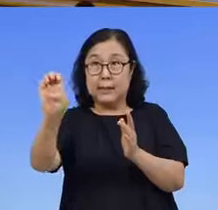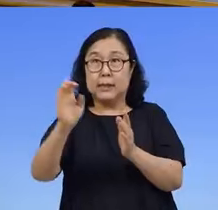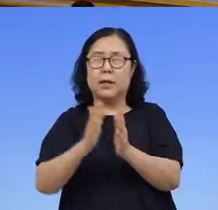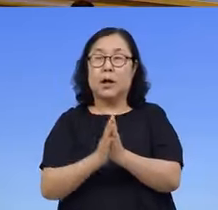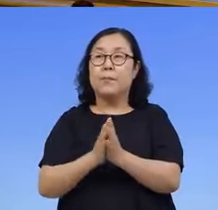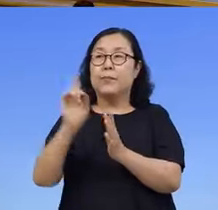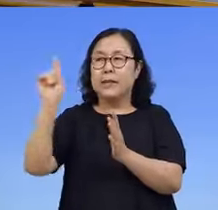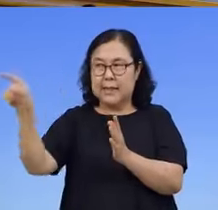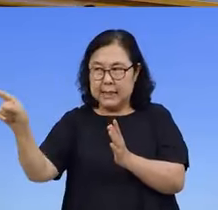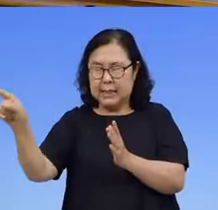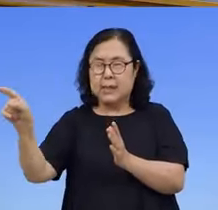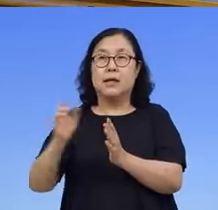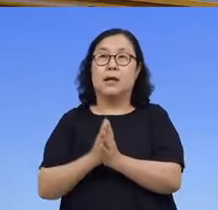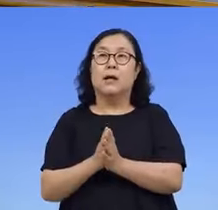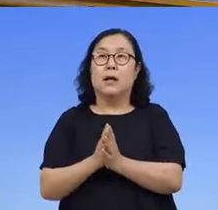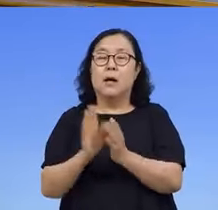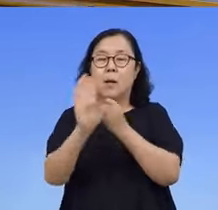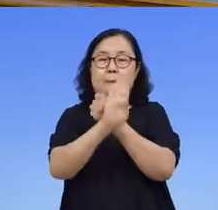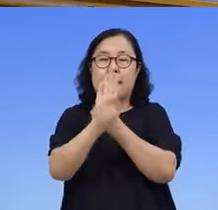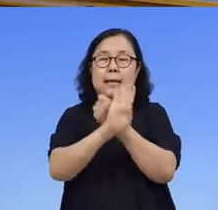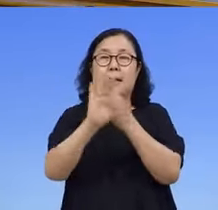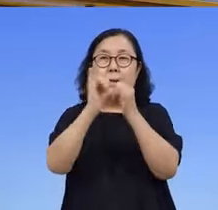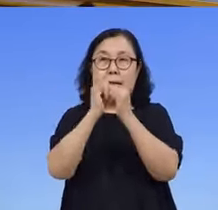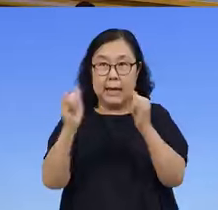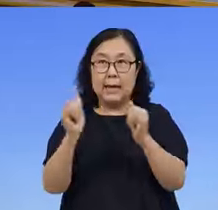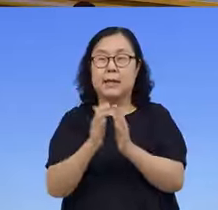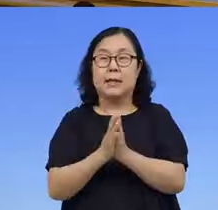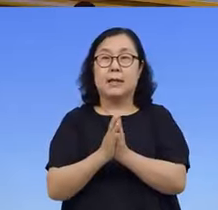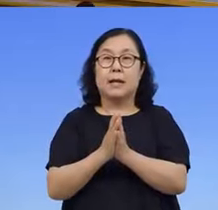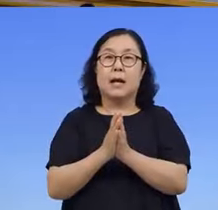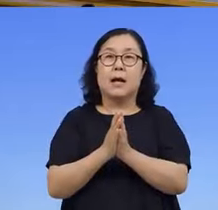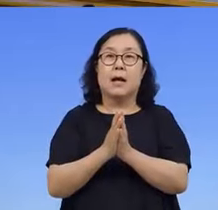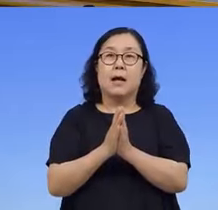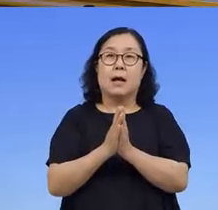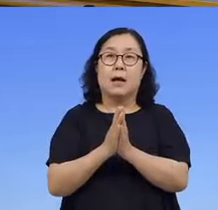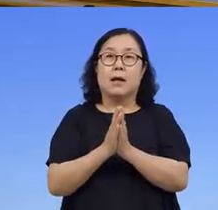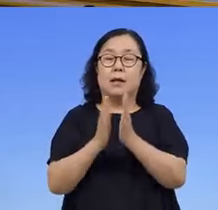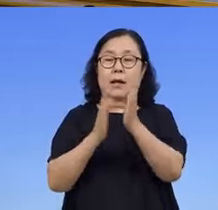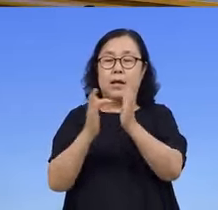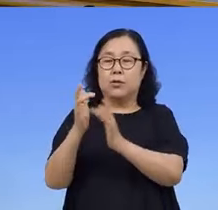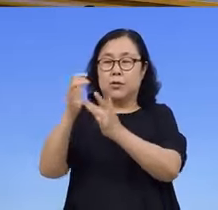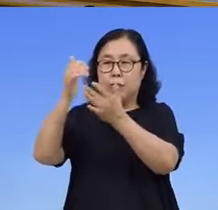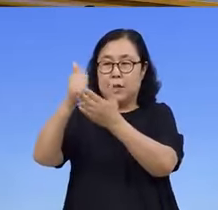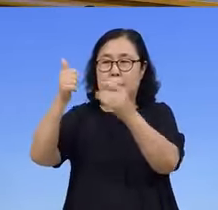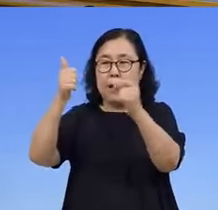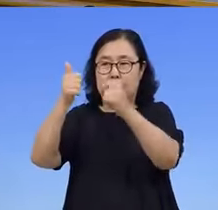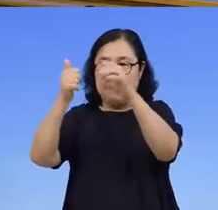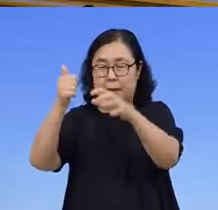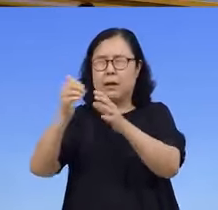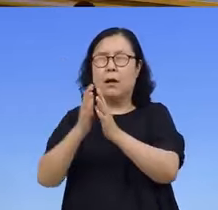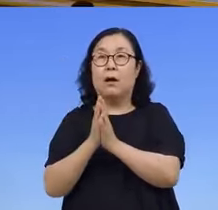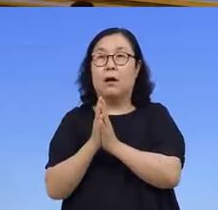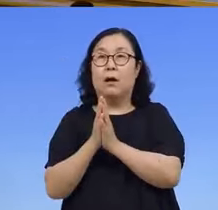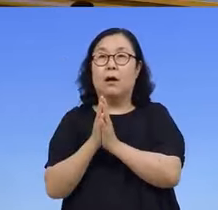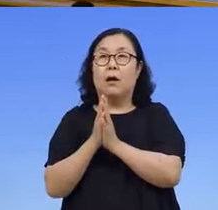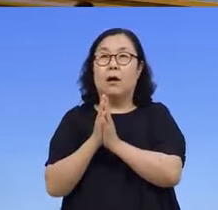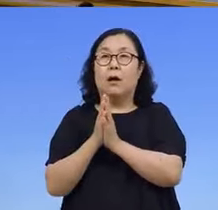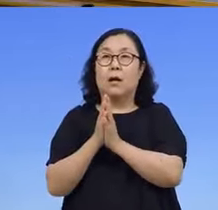됐지만 뭘 강조하느냐? 그 바리새인이에요. 그 바리새인이 누구냐? 바로 앞에서 지금 예수님이